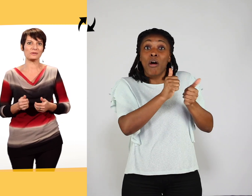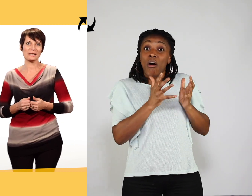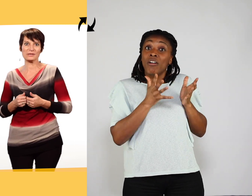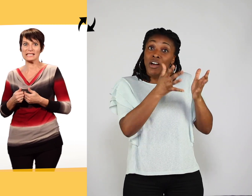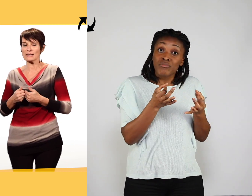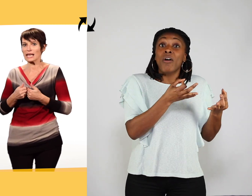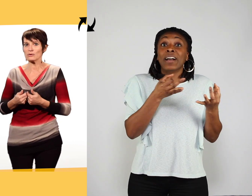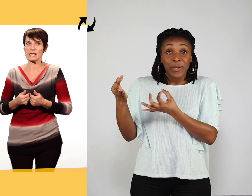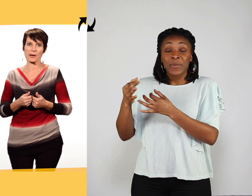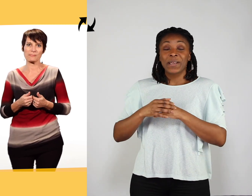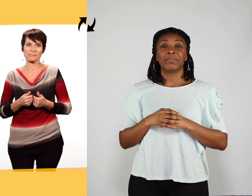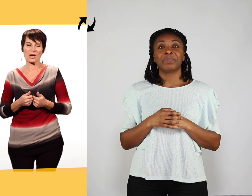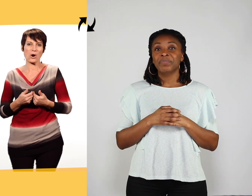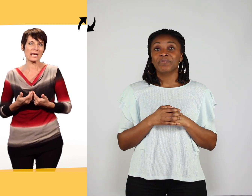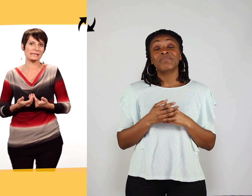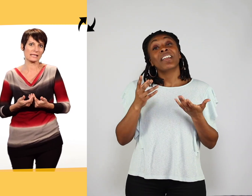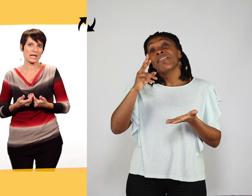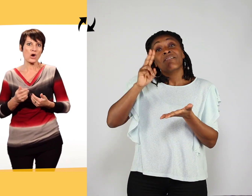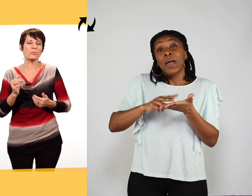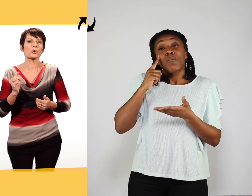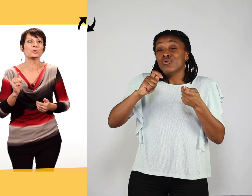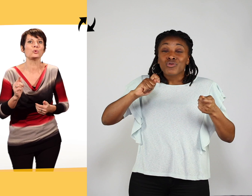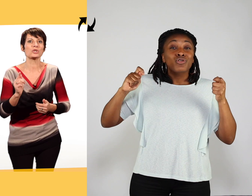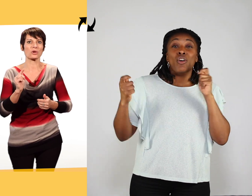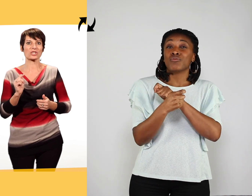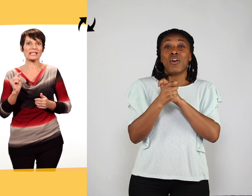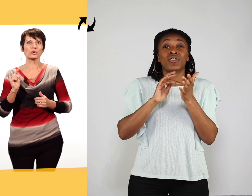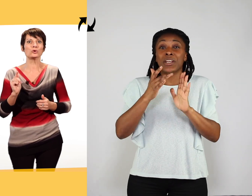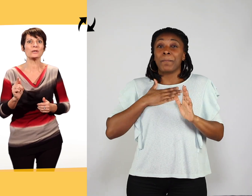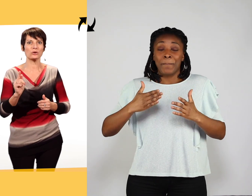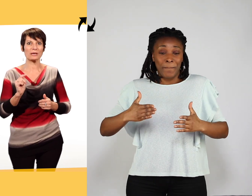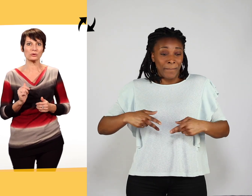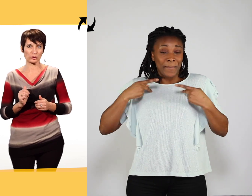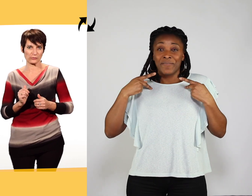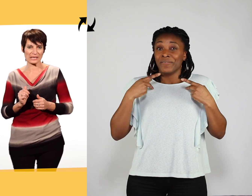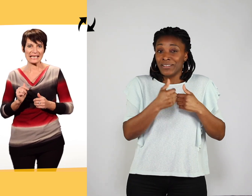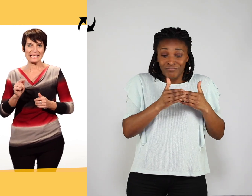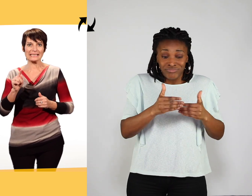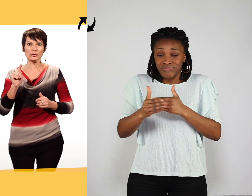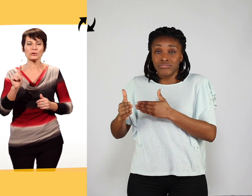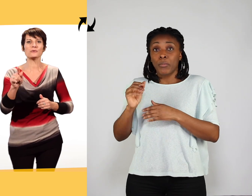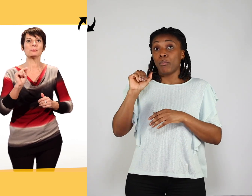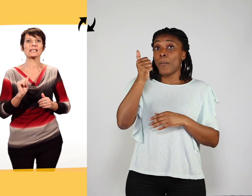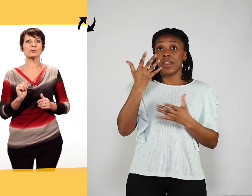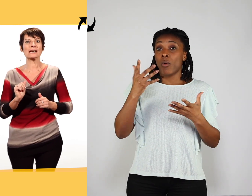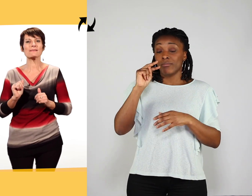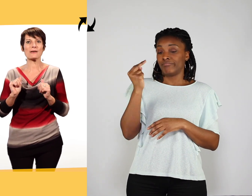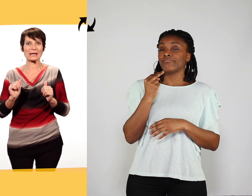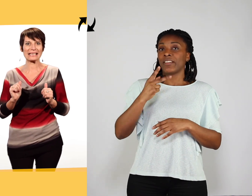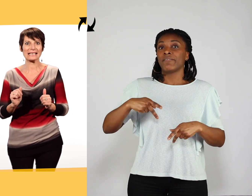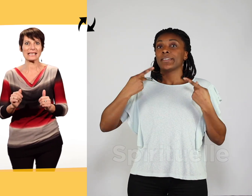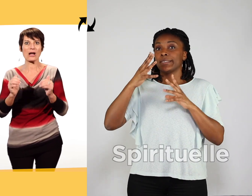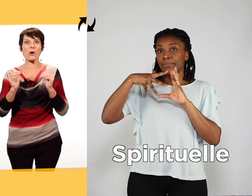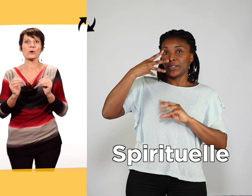une activité physique régulière. En réalité, pour que tout change et dans tous les domaines de notre vie, c'est à notre vie spirituelle qu'il va